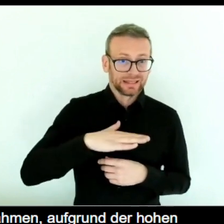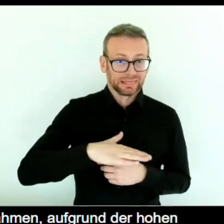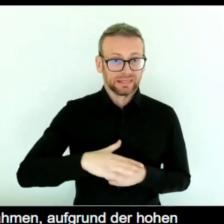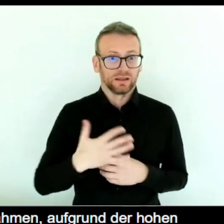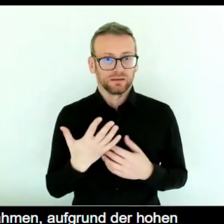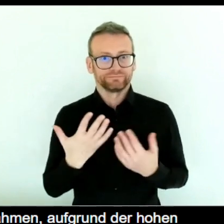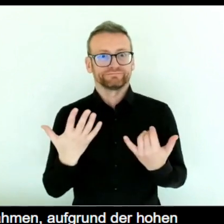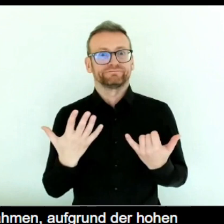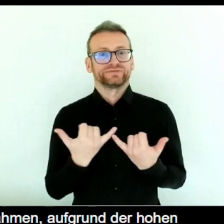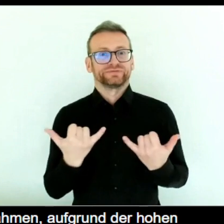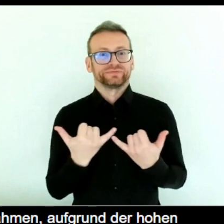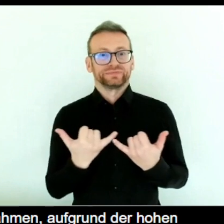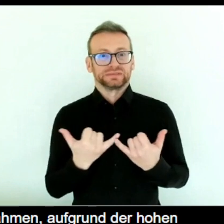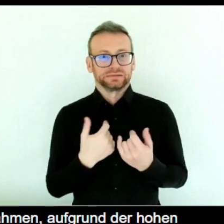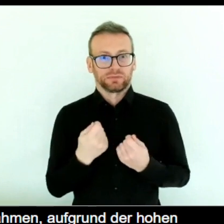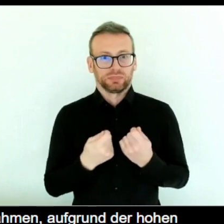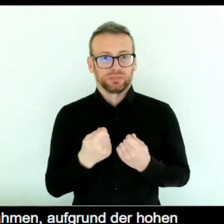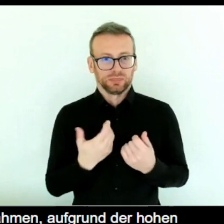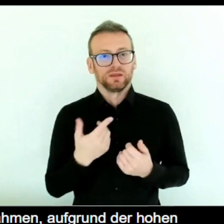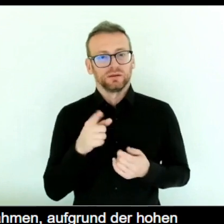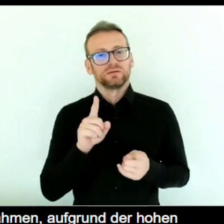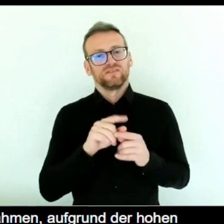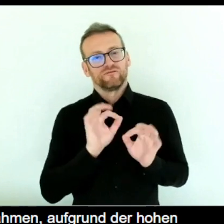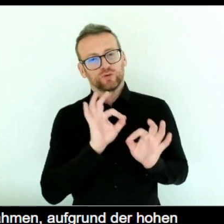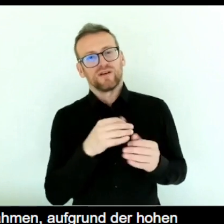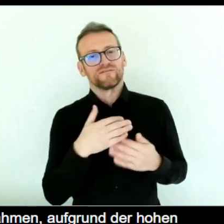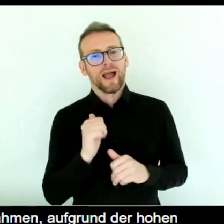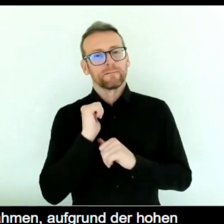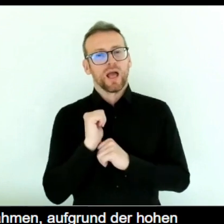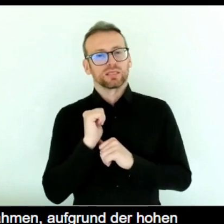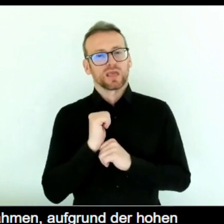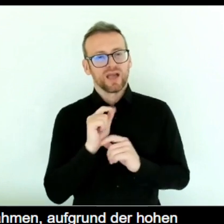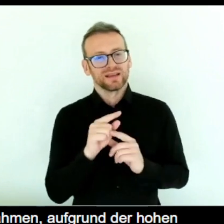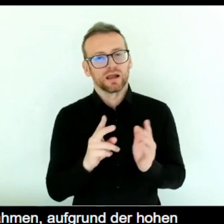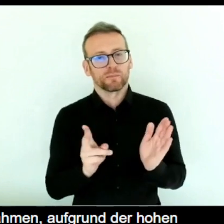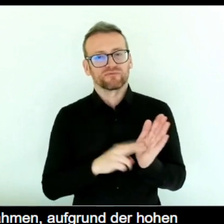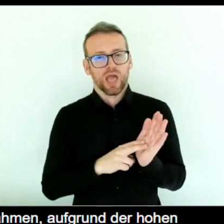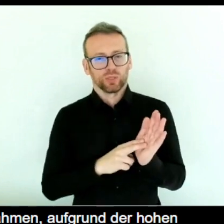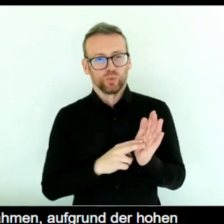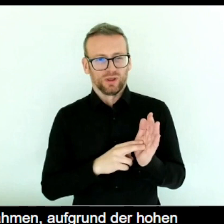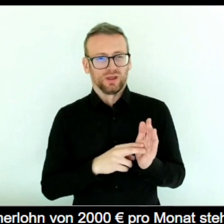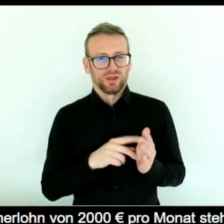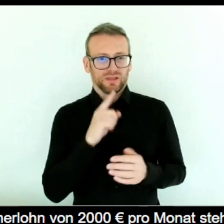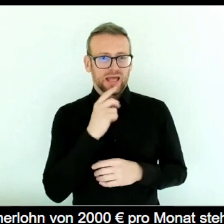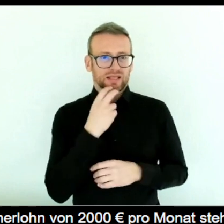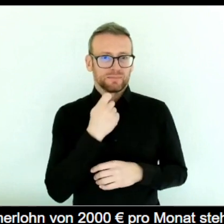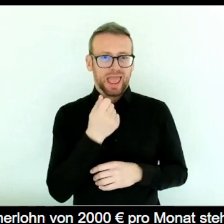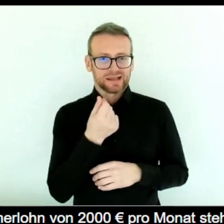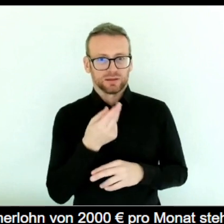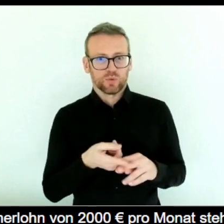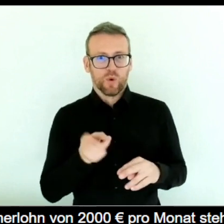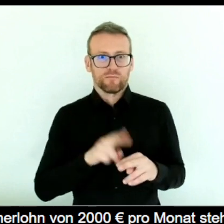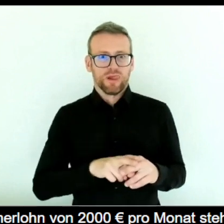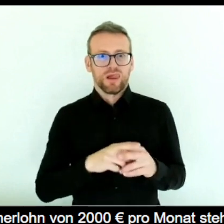diskutieren eine Vervierfachung des Energiepreises und dann würde man eine Monatsabschlagszahlung überwiesen bekommen. In meinen